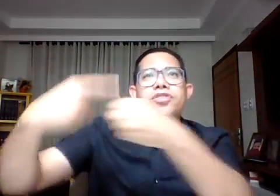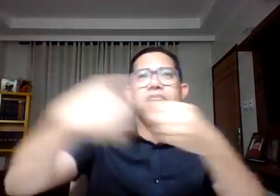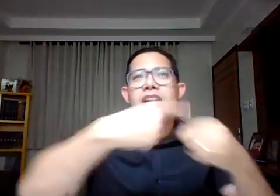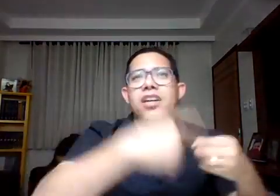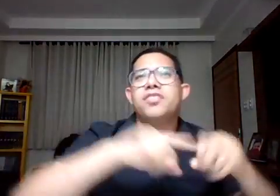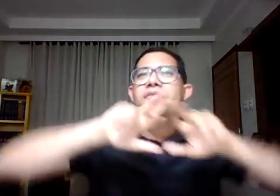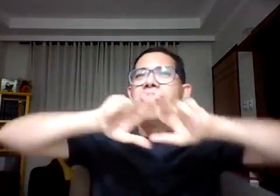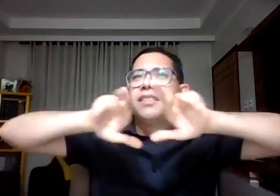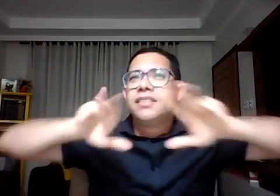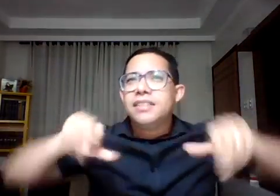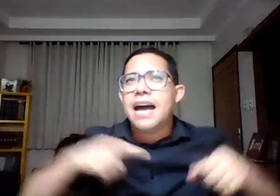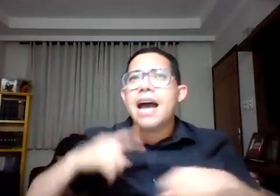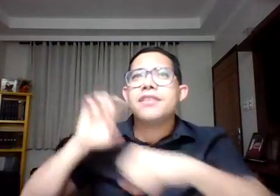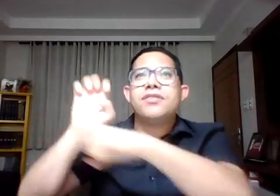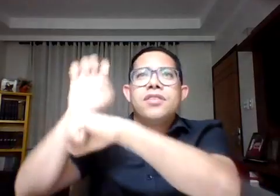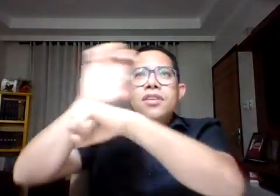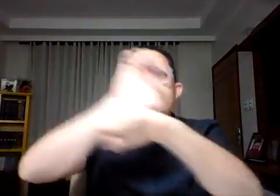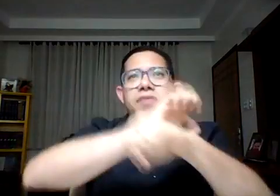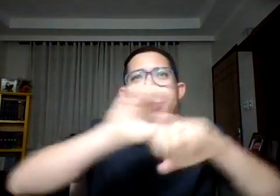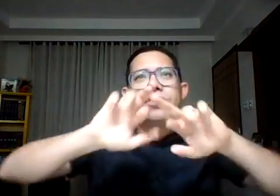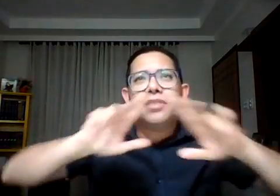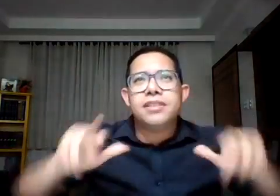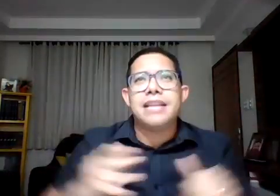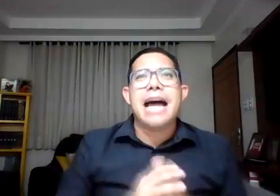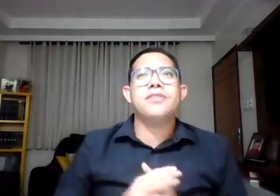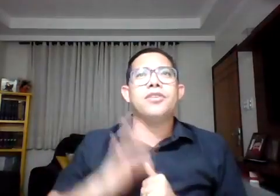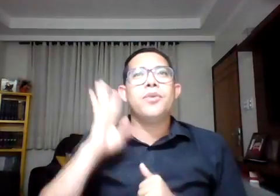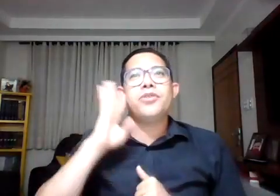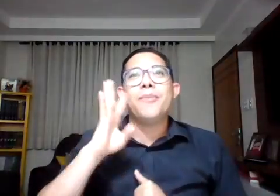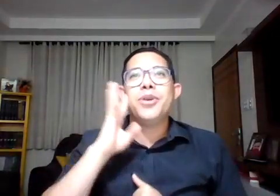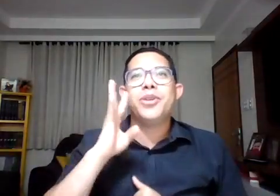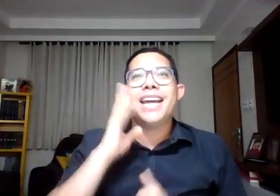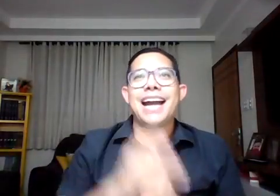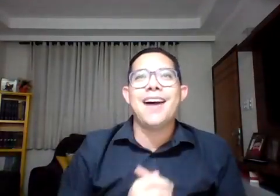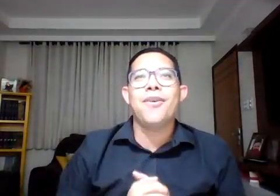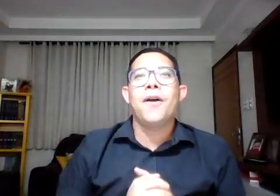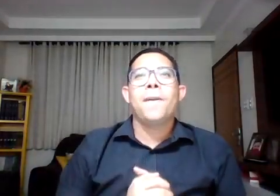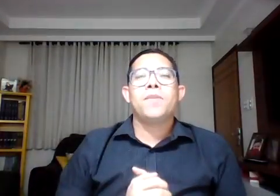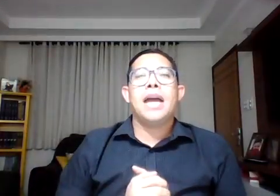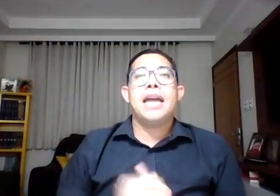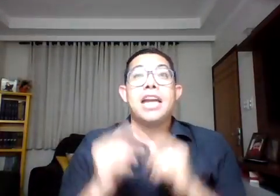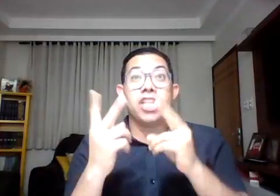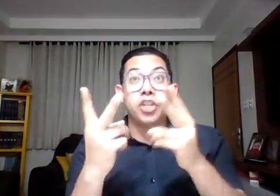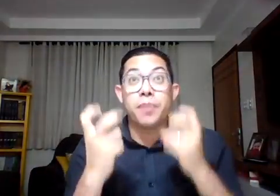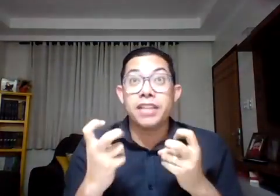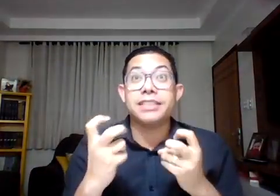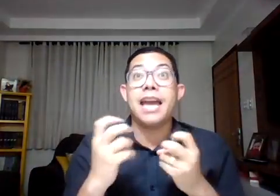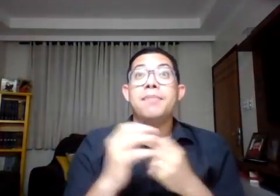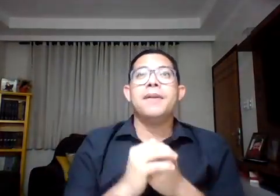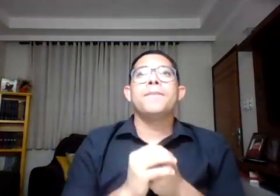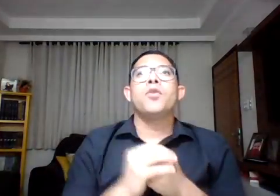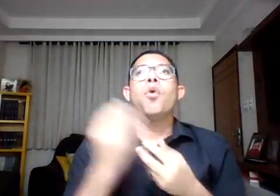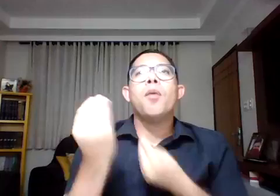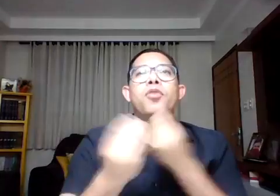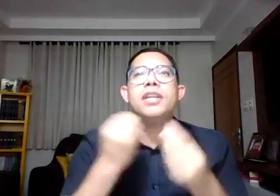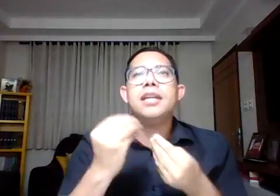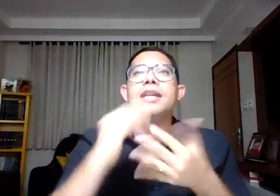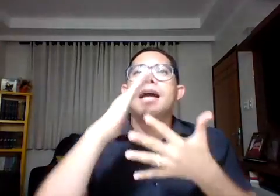de diversas cidades, diversos estados. Então isso é muito legal. E a gente percebe como que